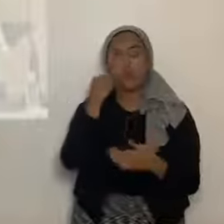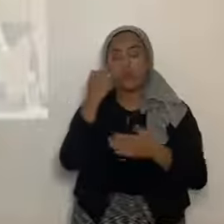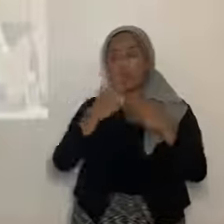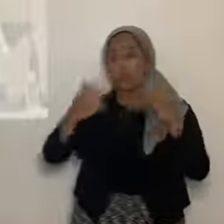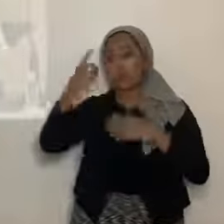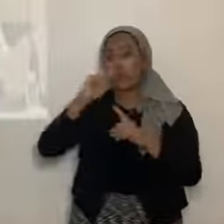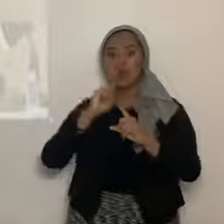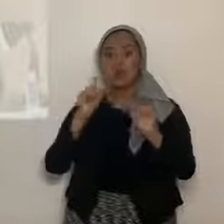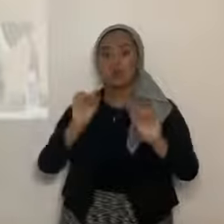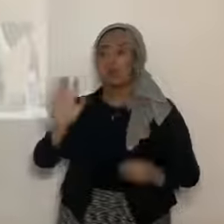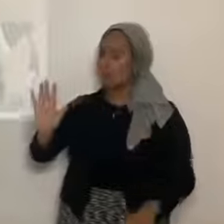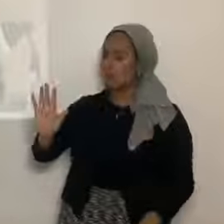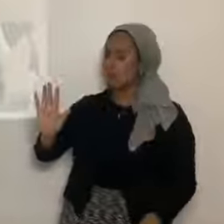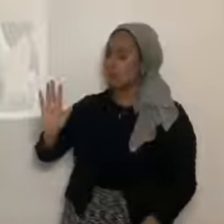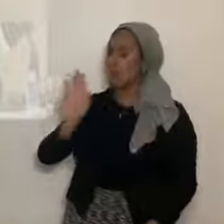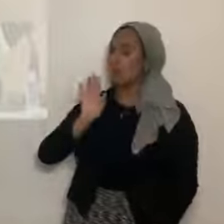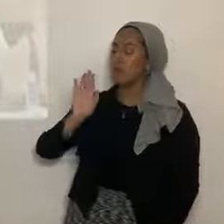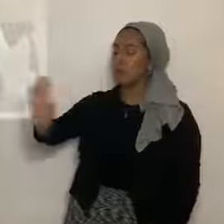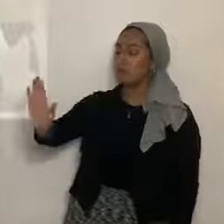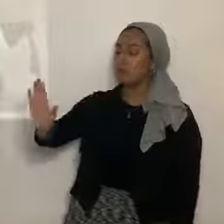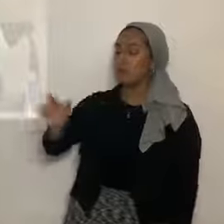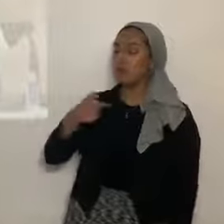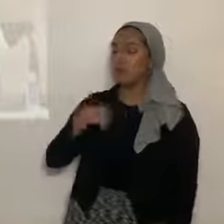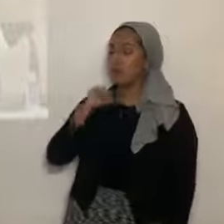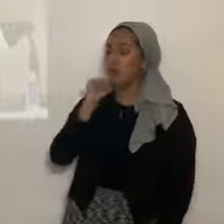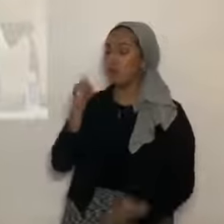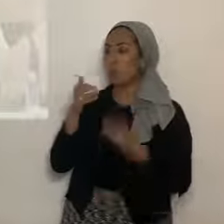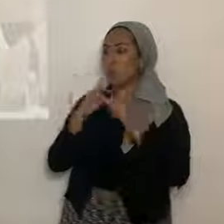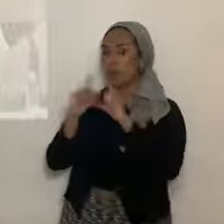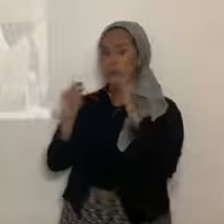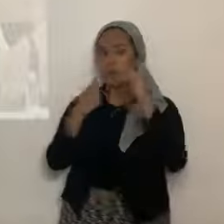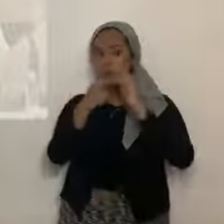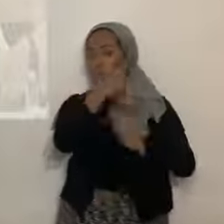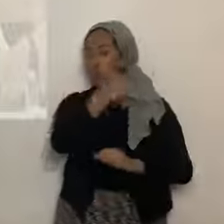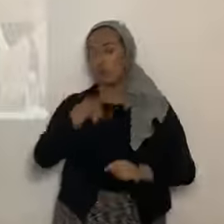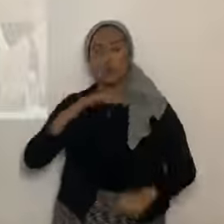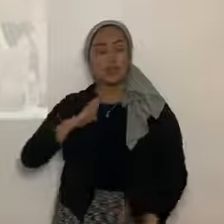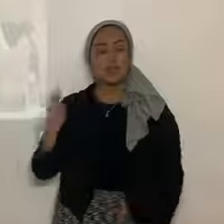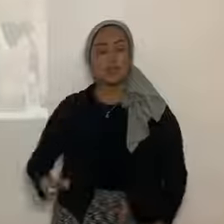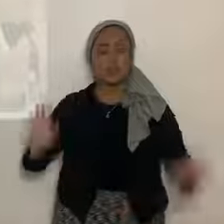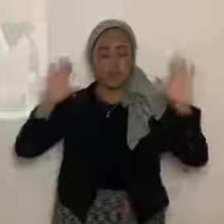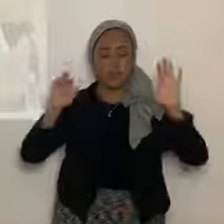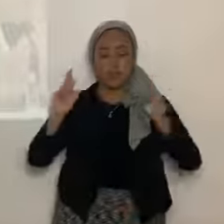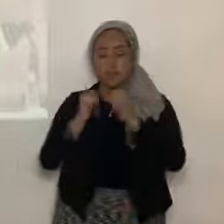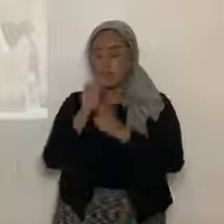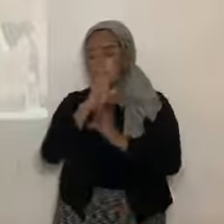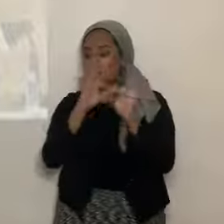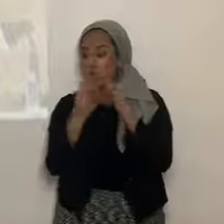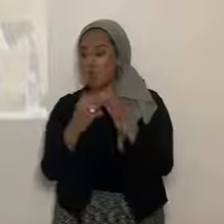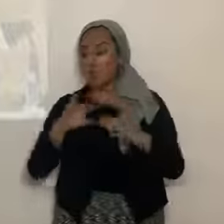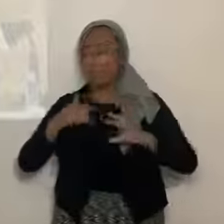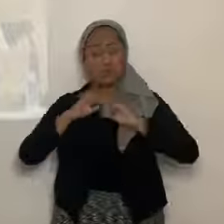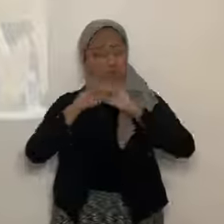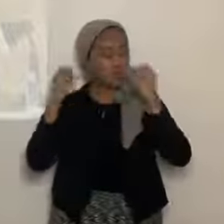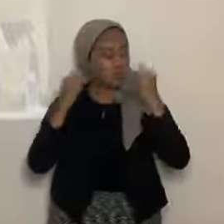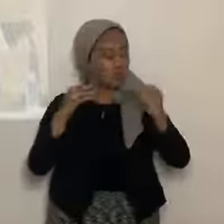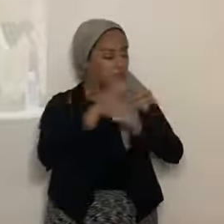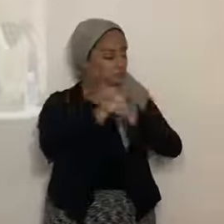chismorrear, tú vaste para atrás y dices, no, yo no me meto con el ungido de Yahweh o con su familia. No, yo no hago nada de eso. No me vengas